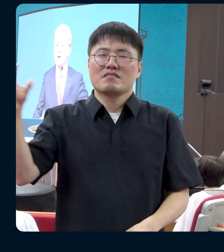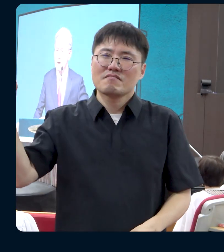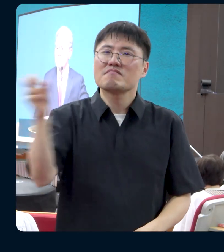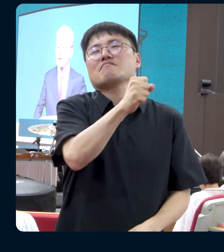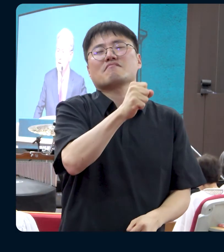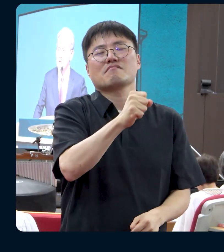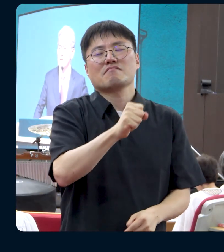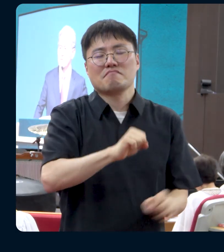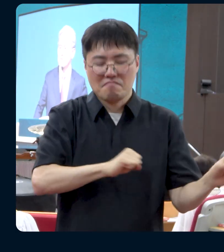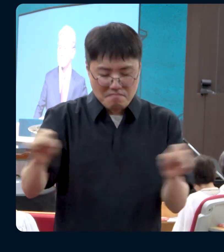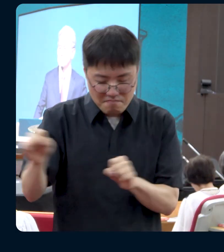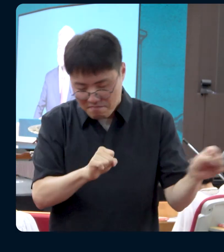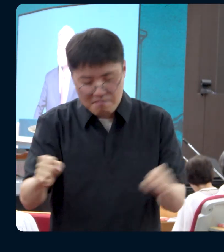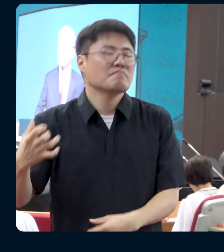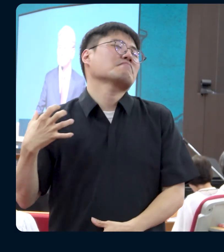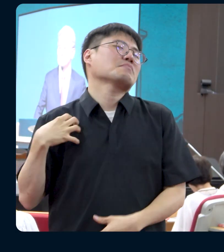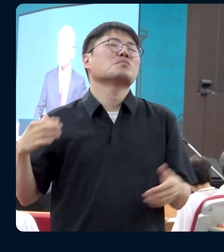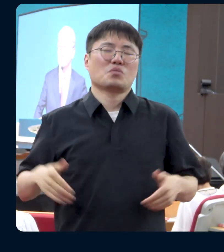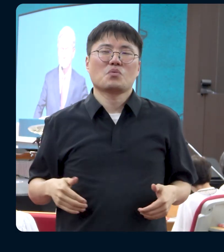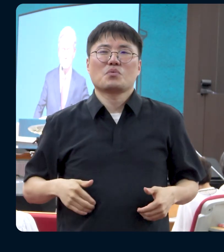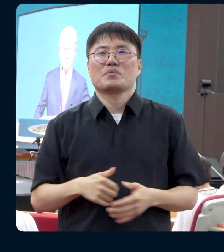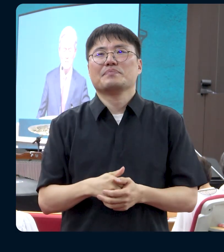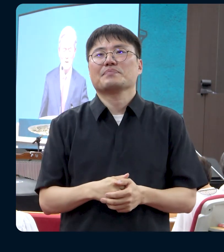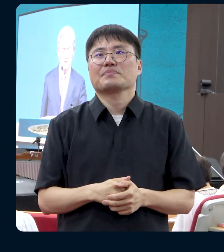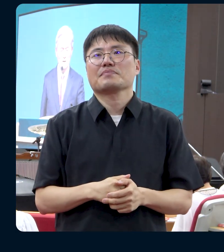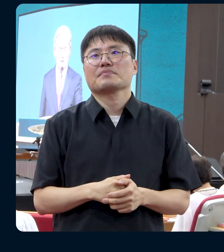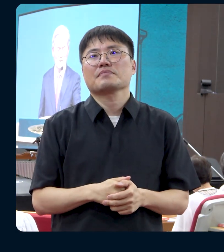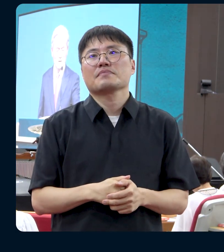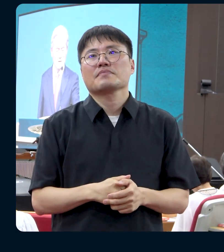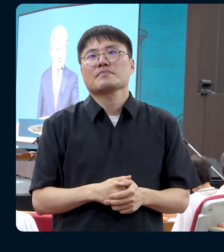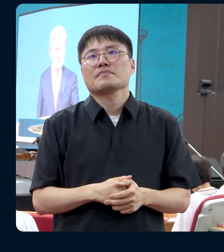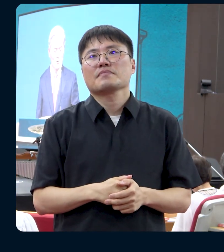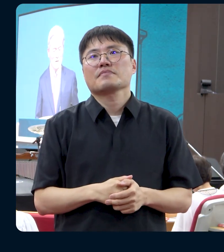그 능력으로 그 역사를 감당해야 한다는 거죠.